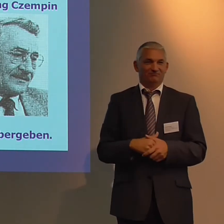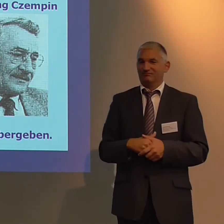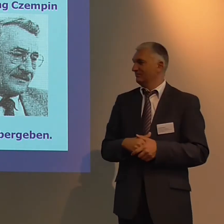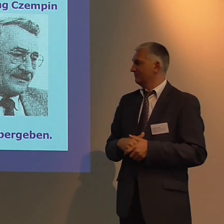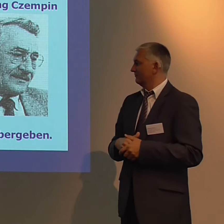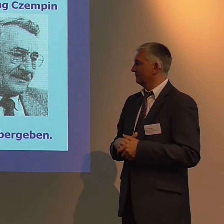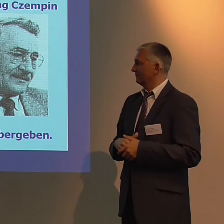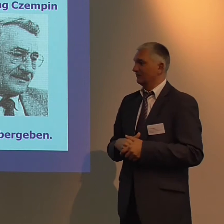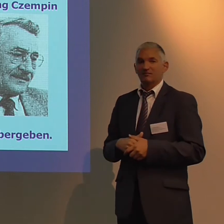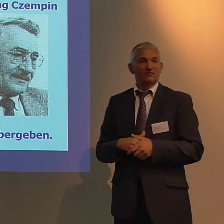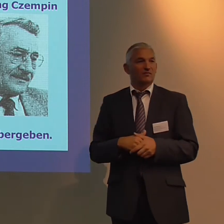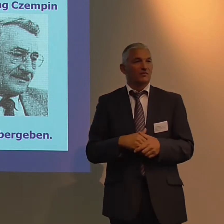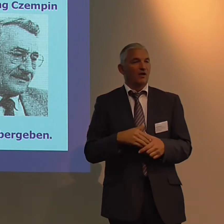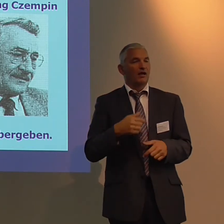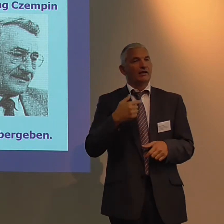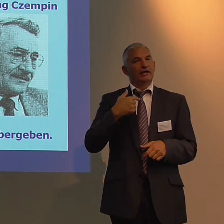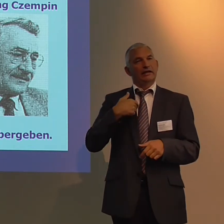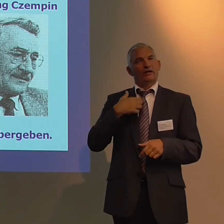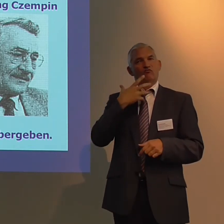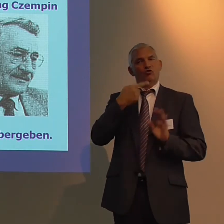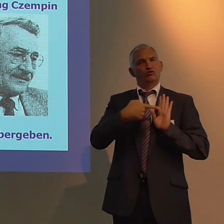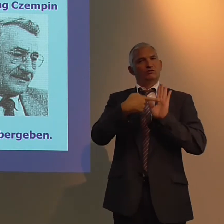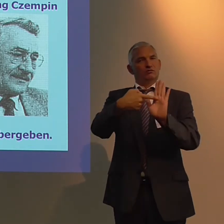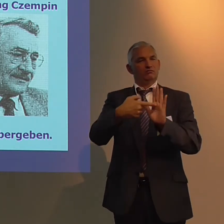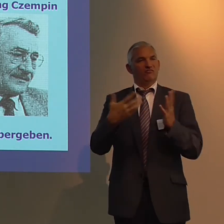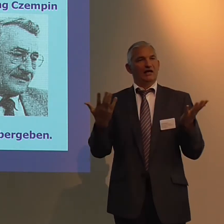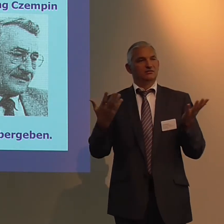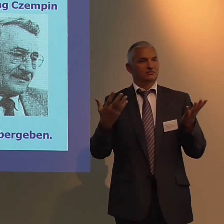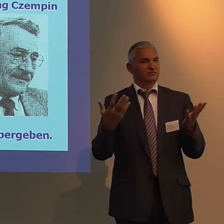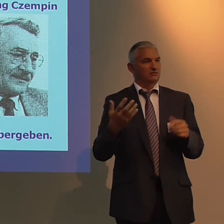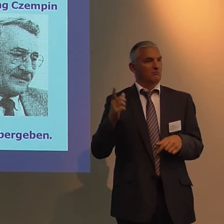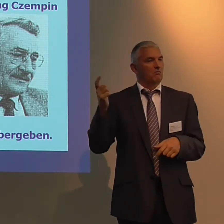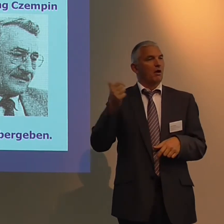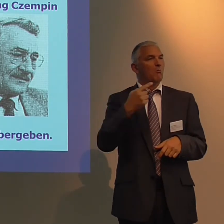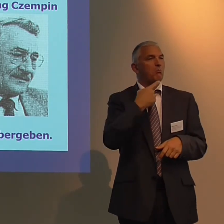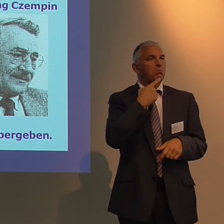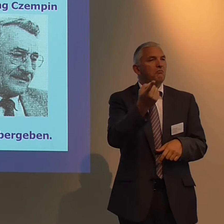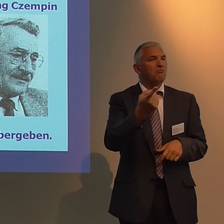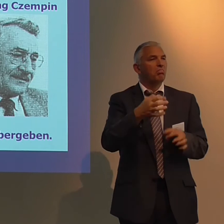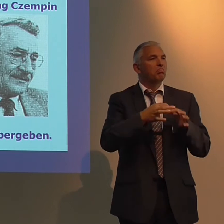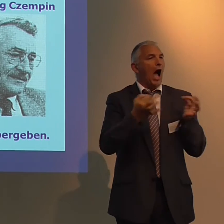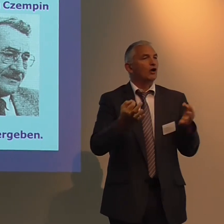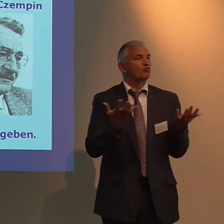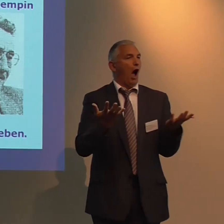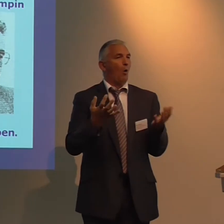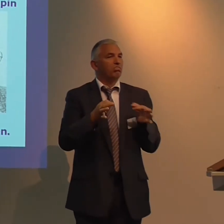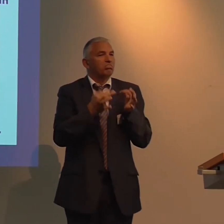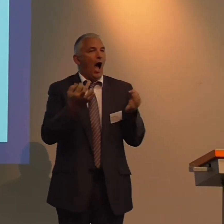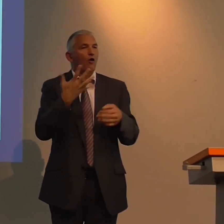mit Untertiteln ausgestrahlt worden ist. Ich möchte noch kurz etwas zeigen, dass gesagt wurde,